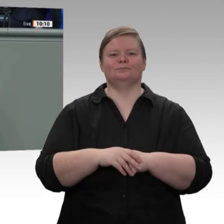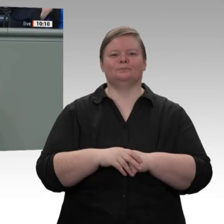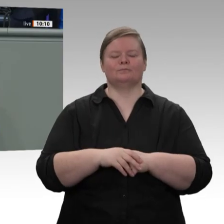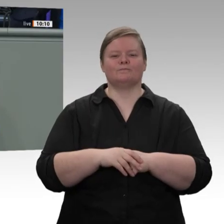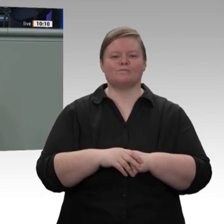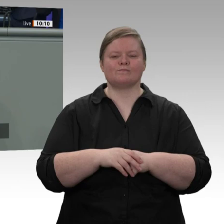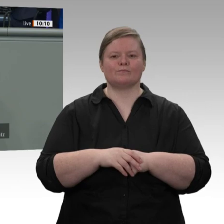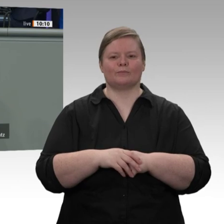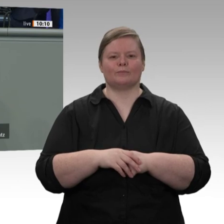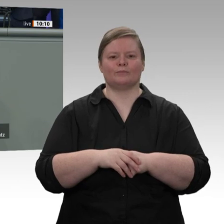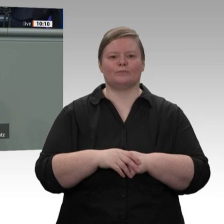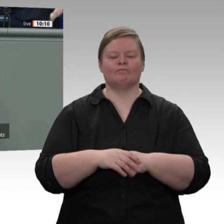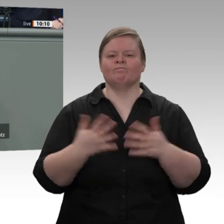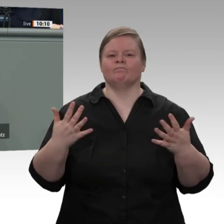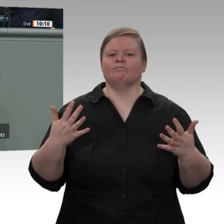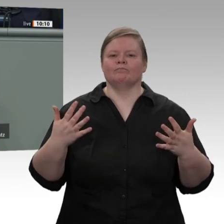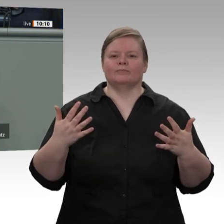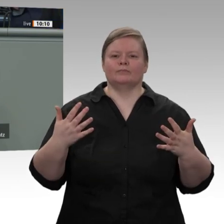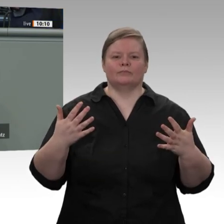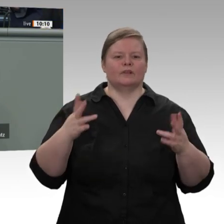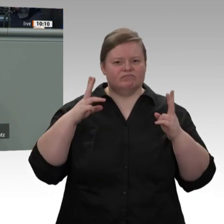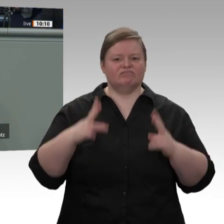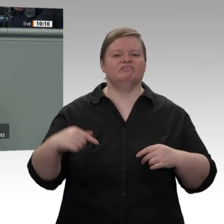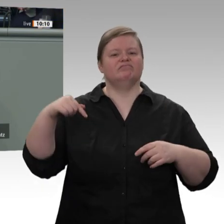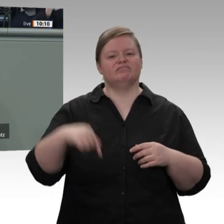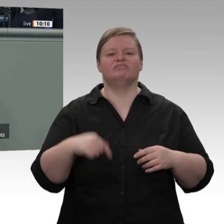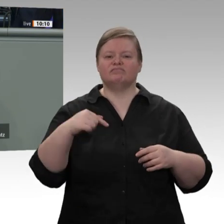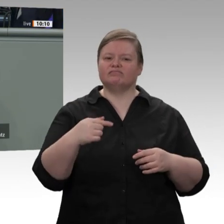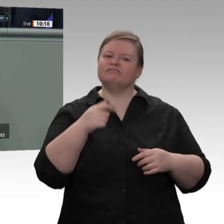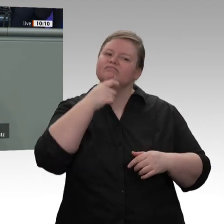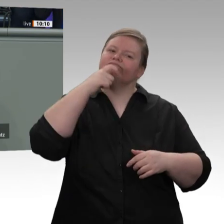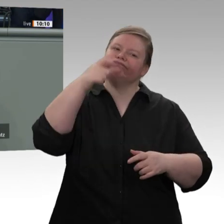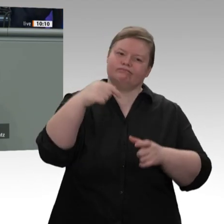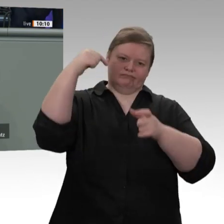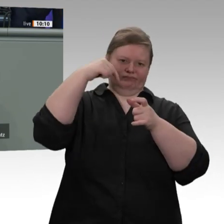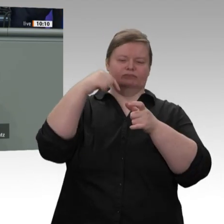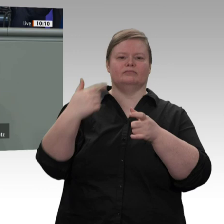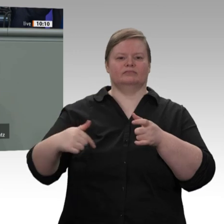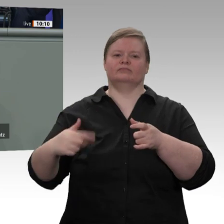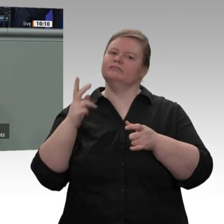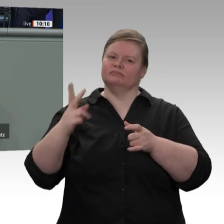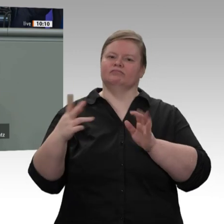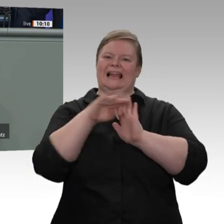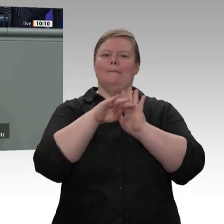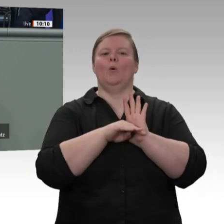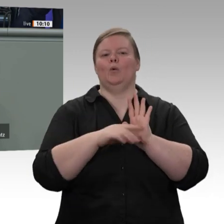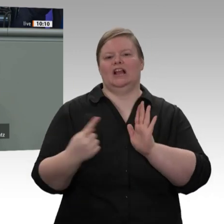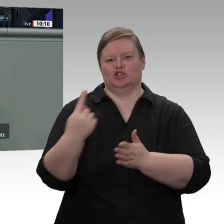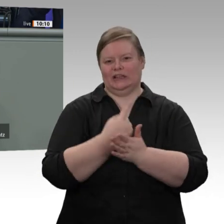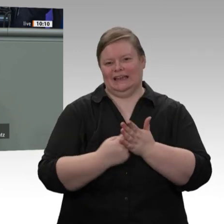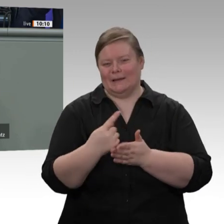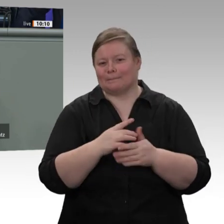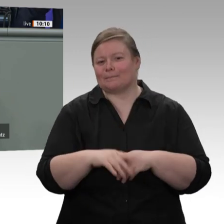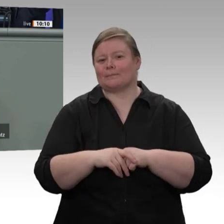gegen Muslime hat er Menschen förmlich hingerichtet. Menschen, die nichts anderes im Sinn halten, als ihren Feierabend ausklingen zu